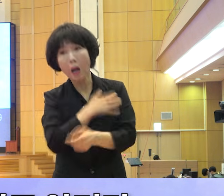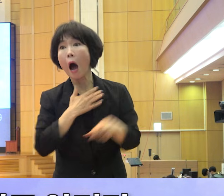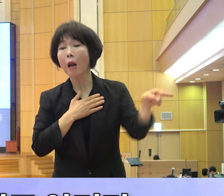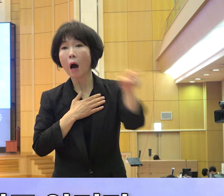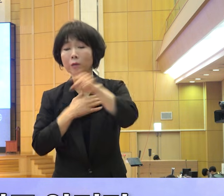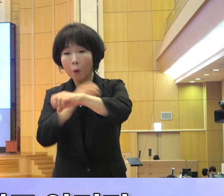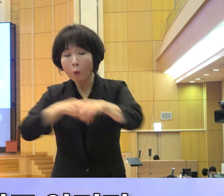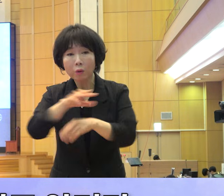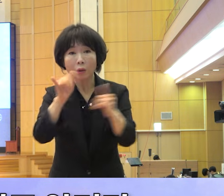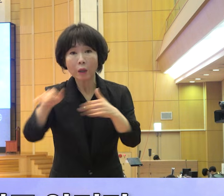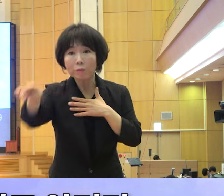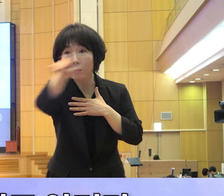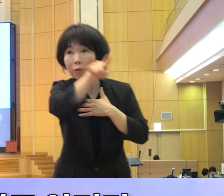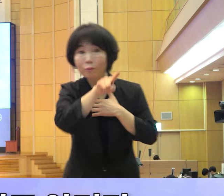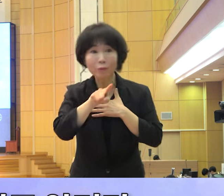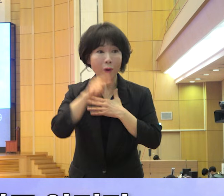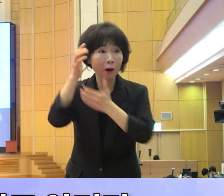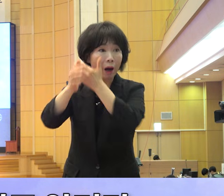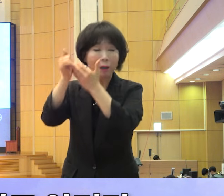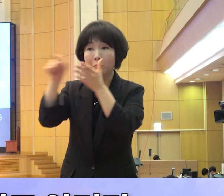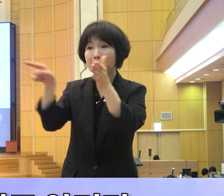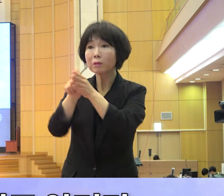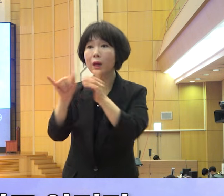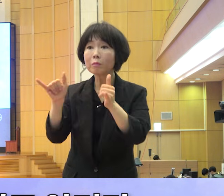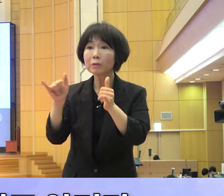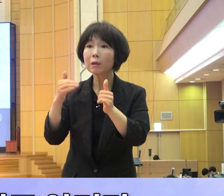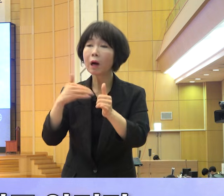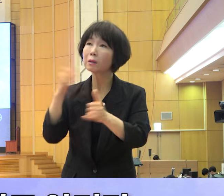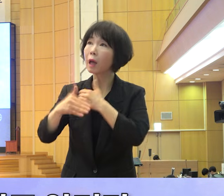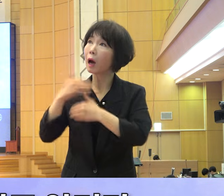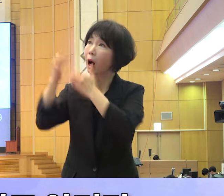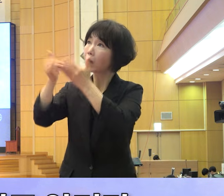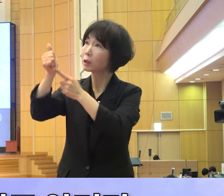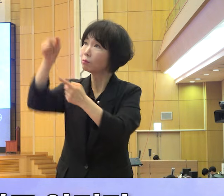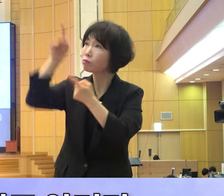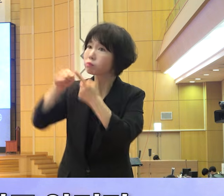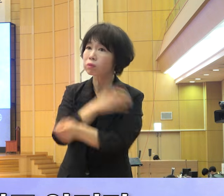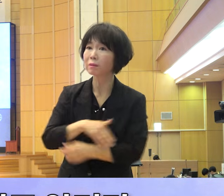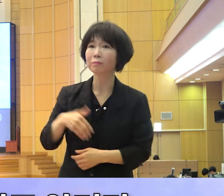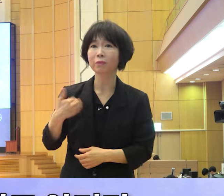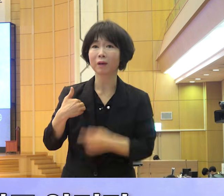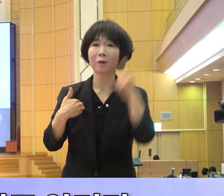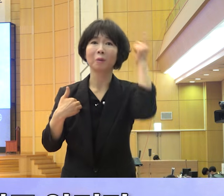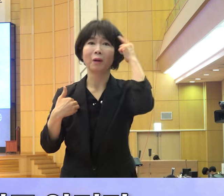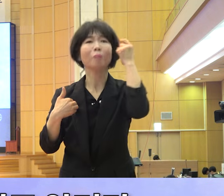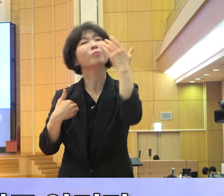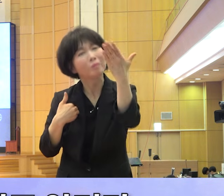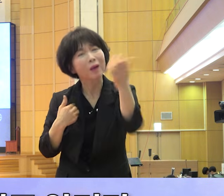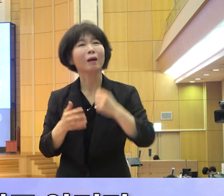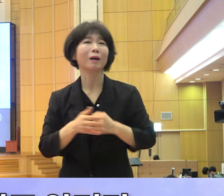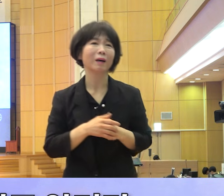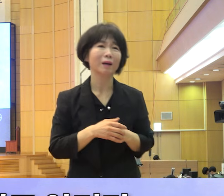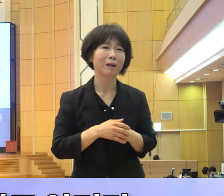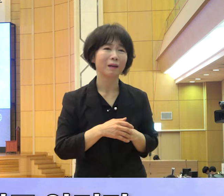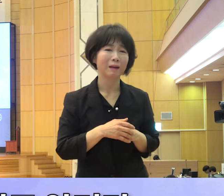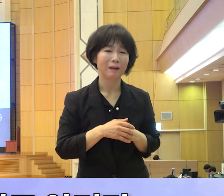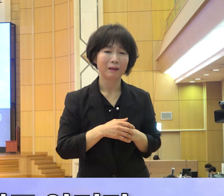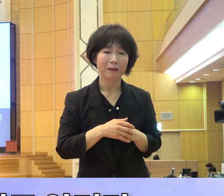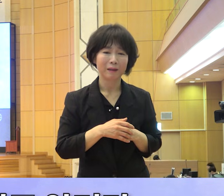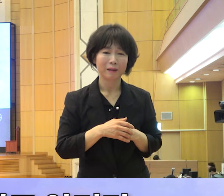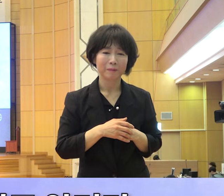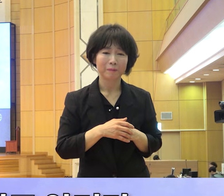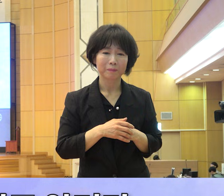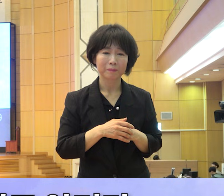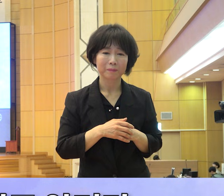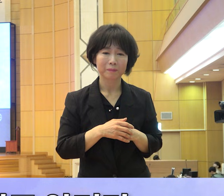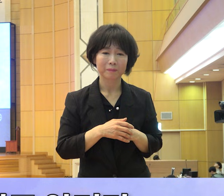근데 왜 사람들은 하나님 믿는 사람이 이런 걸 모르고 그냥 하나님만 믿는다 그러고 알지 못한